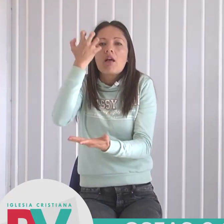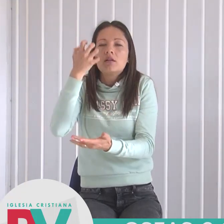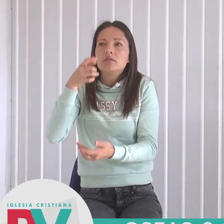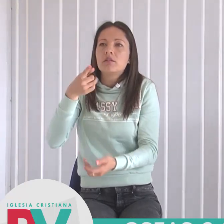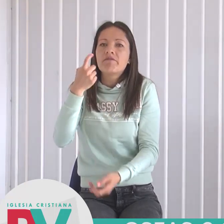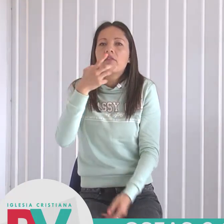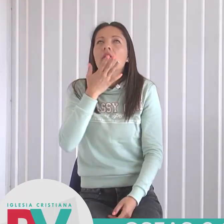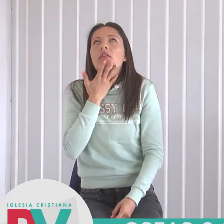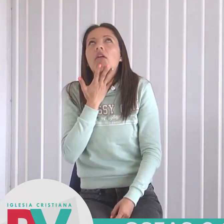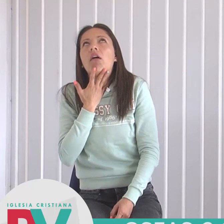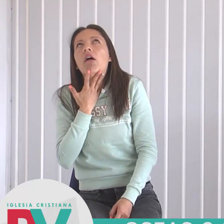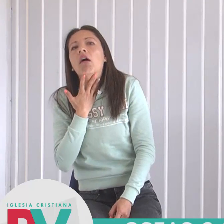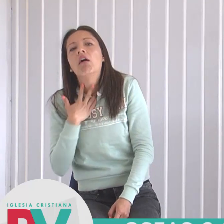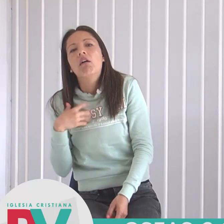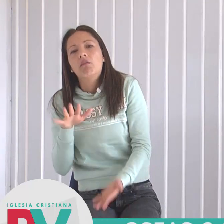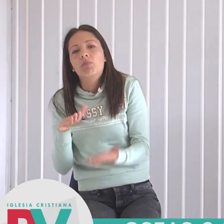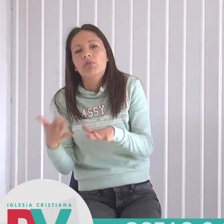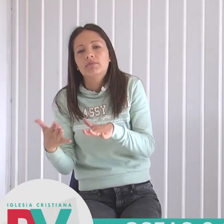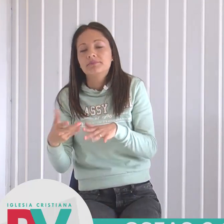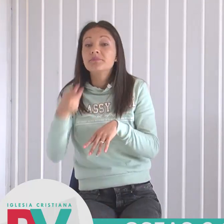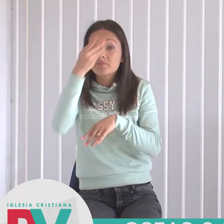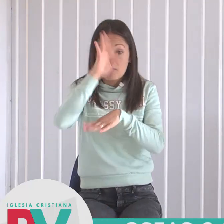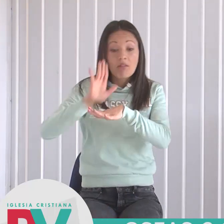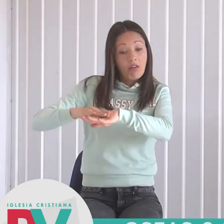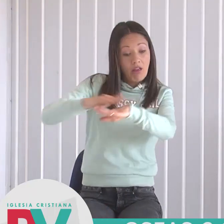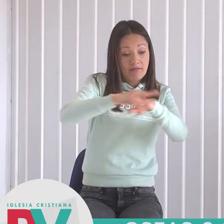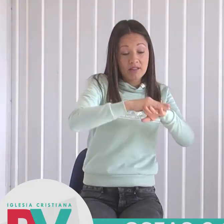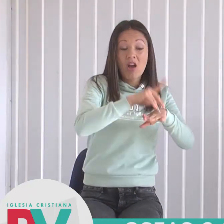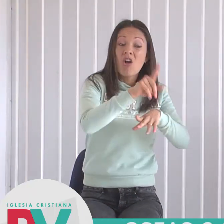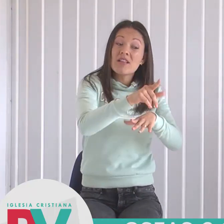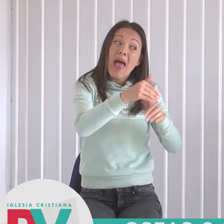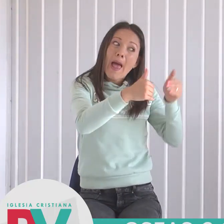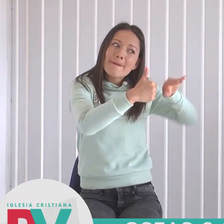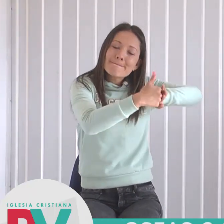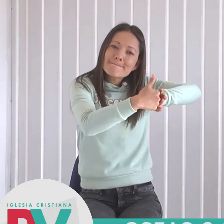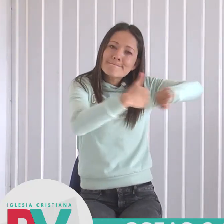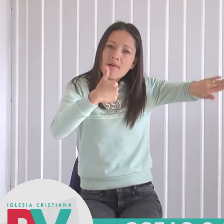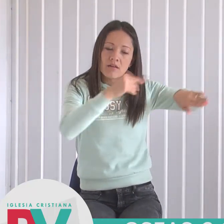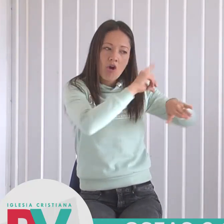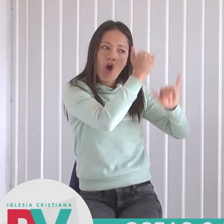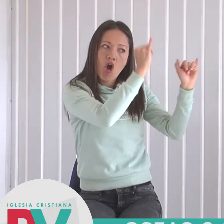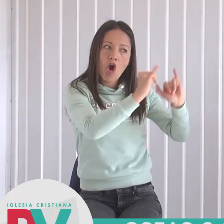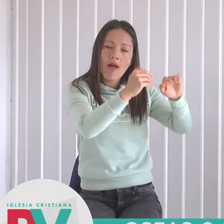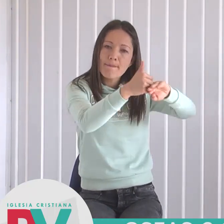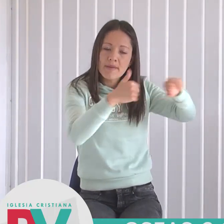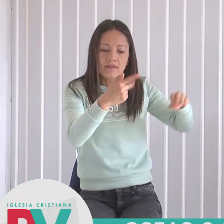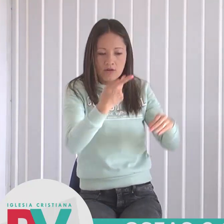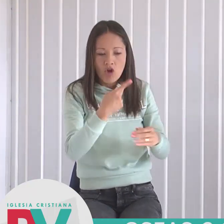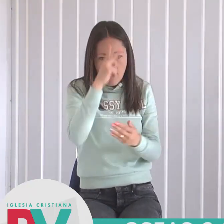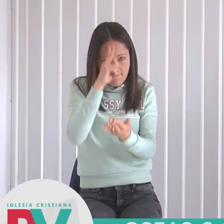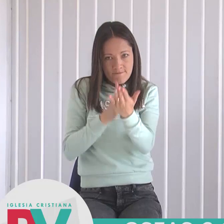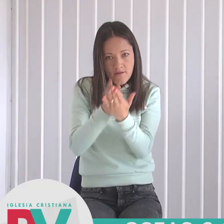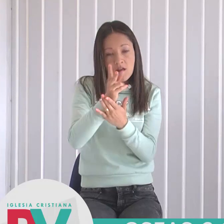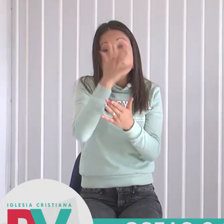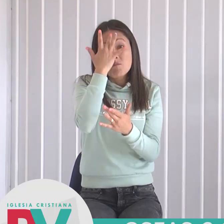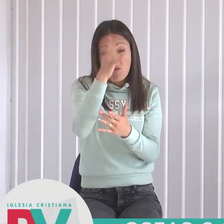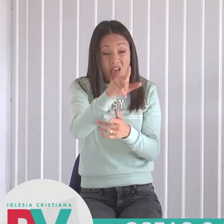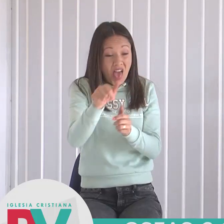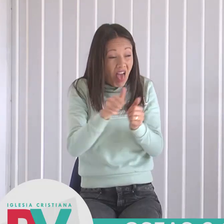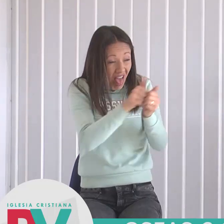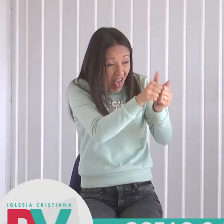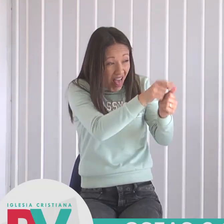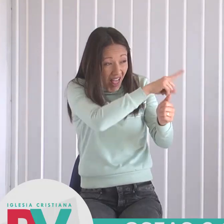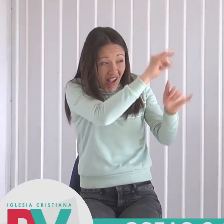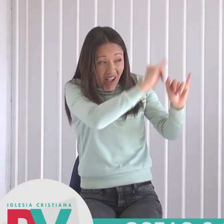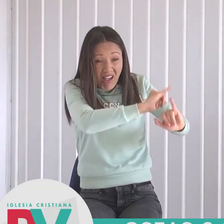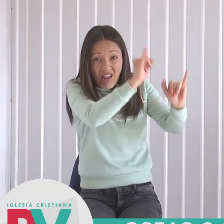al pueblo de Israel que se aparte de esos dioses, que se vuelvan a Él y le sean fieles, no sea que mueran de sed. Es decir, que